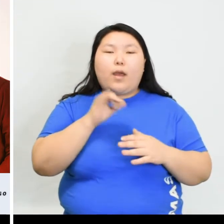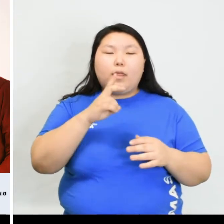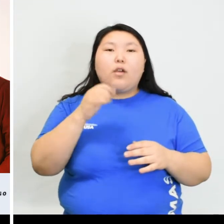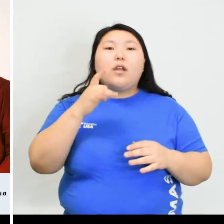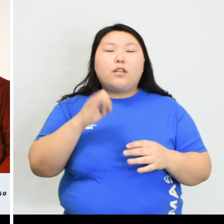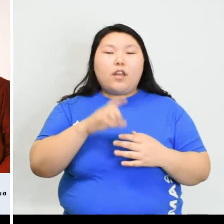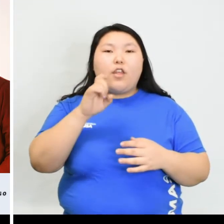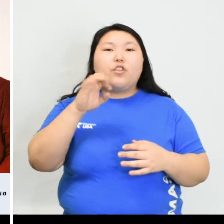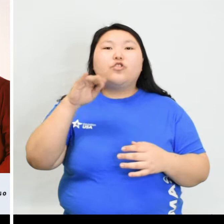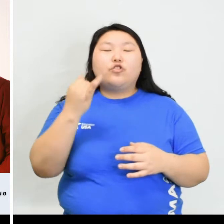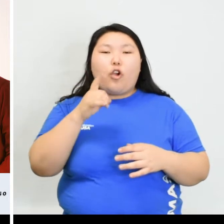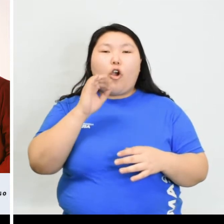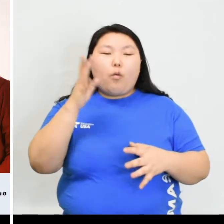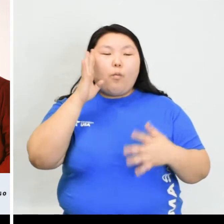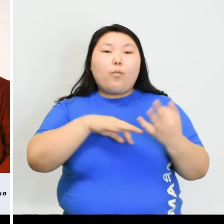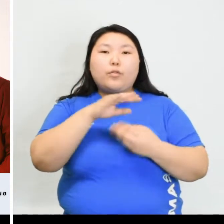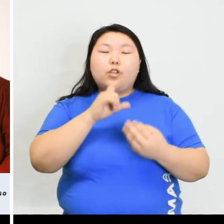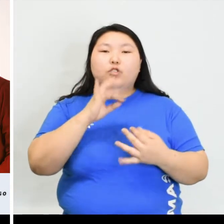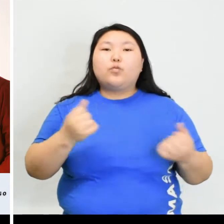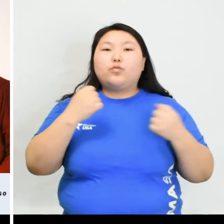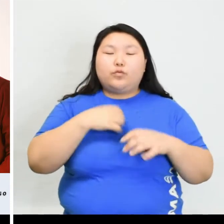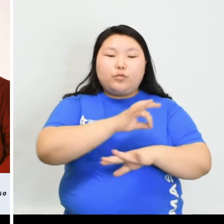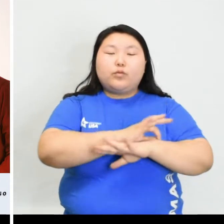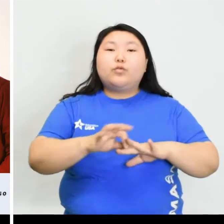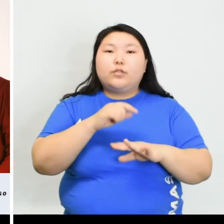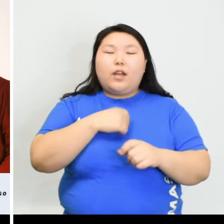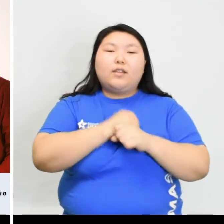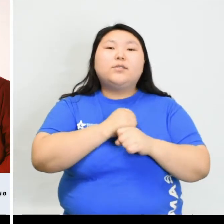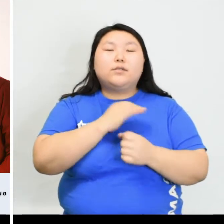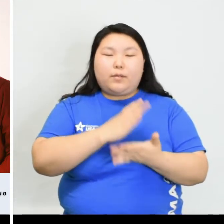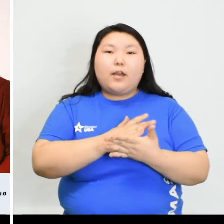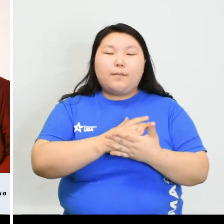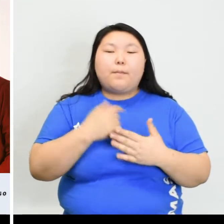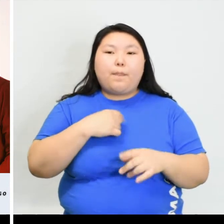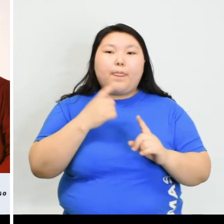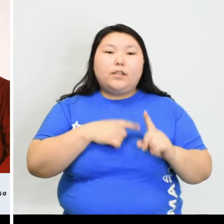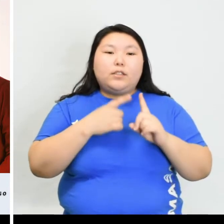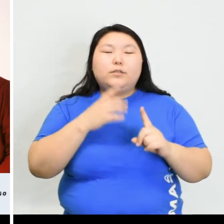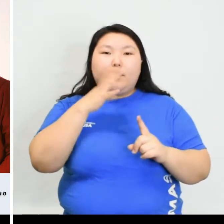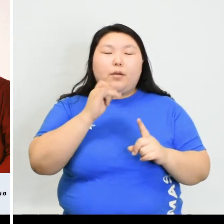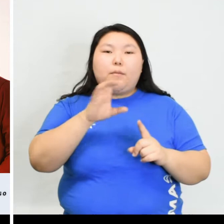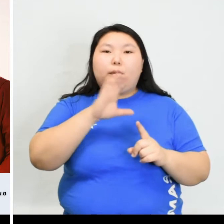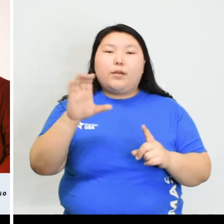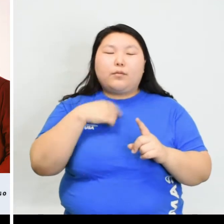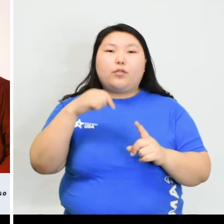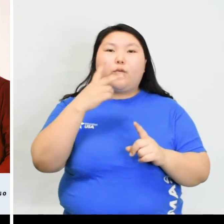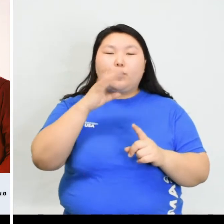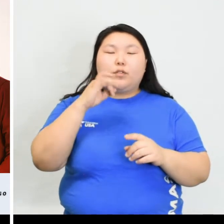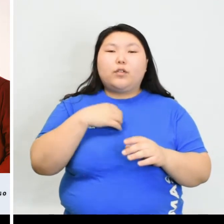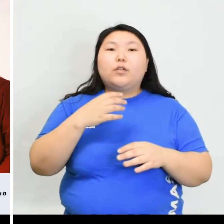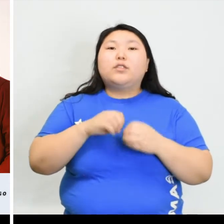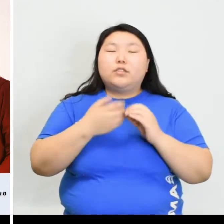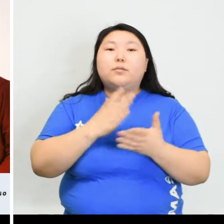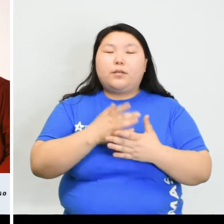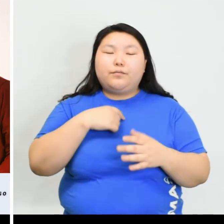гэдэг хог боловсруулалтын эрчим хүч үйлдвэрлэх төсөл дээр би ажиллаж байгаа. Энийг үүсгэн байгуулалт тэгээ одоо гүйцэтгэлээр хийж байгаа. Тэгээд